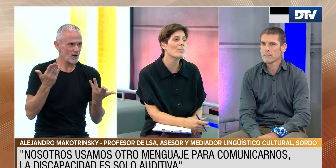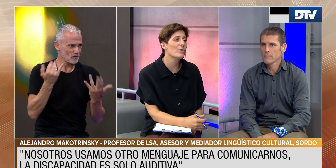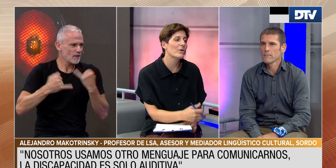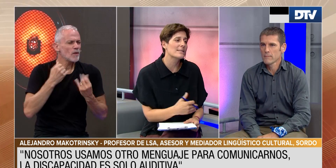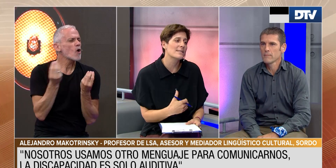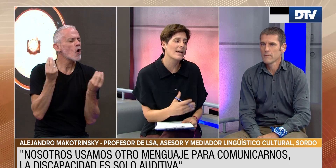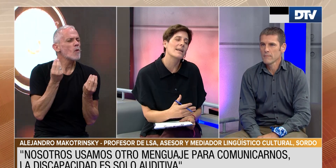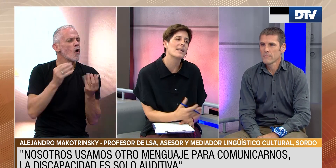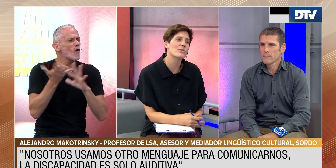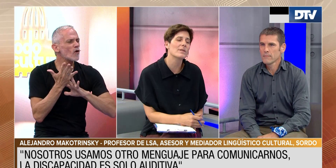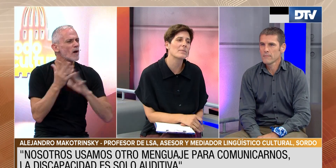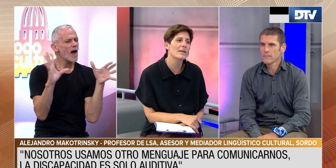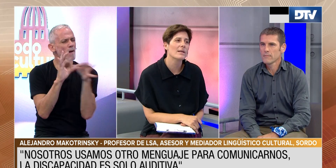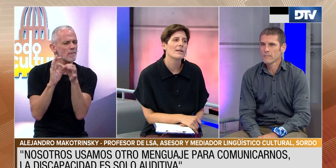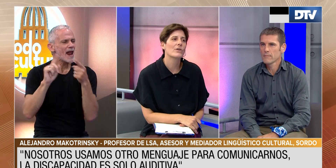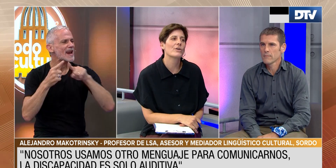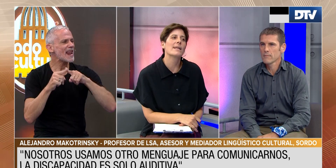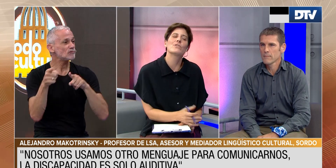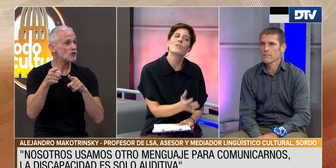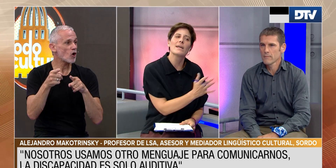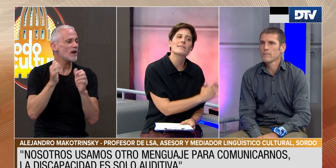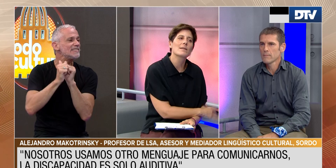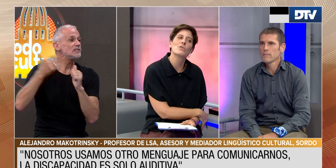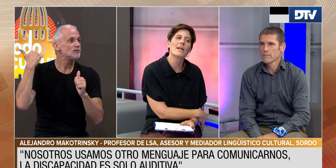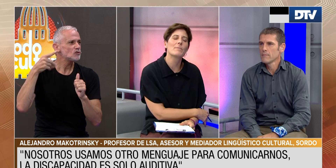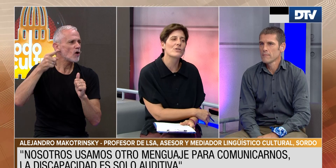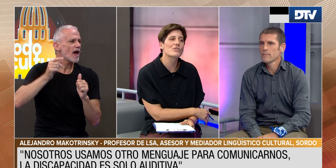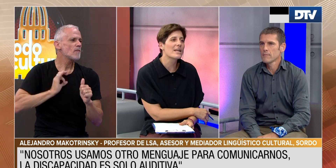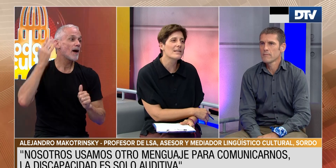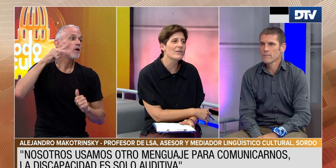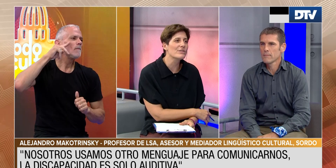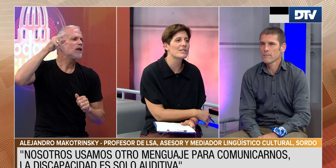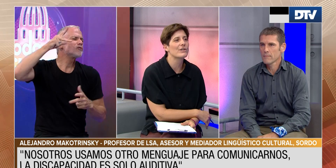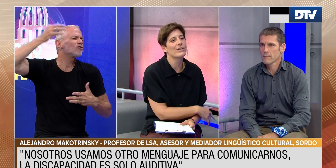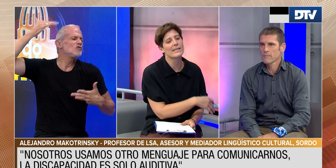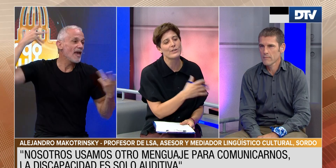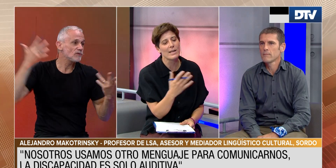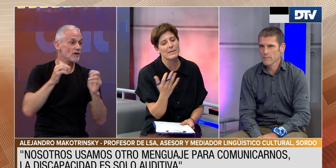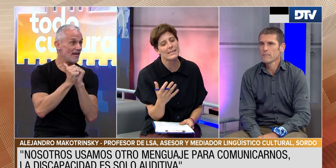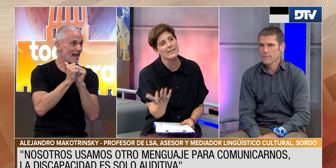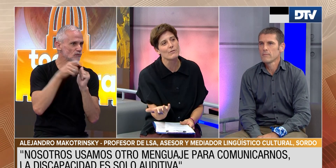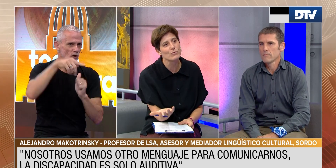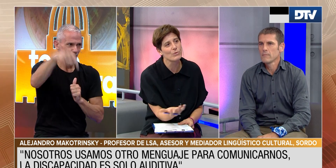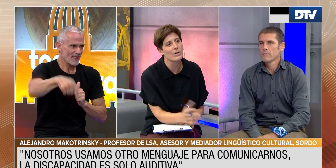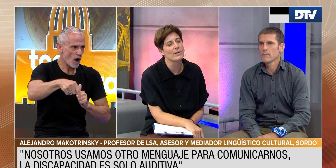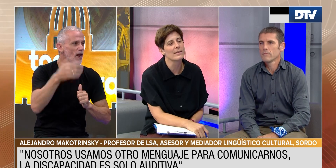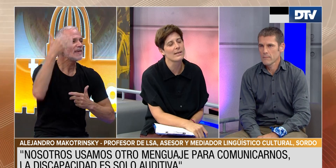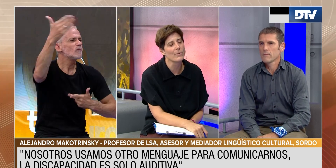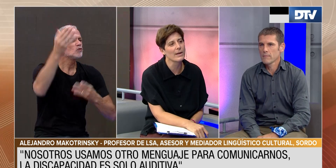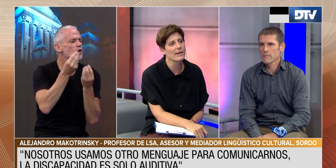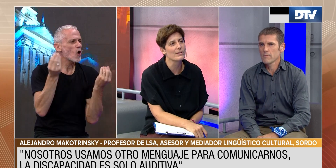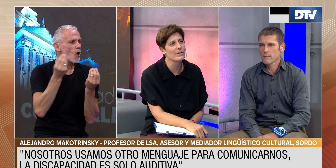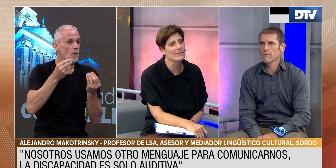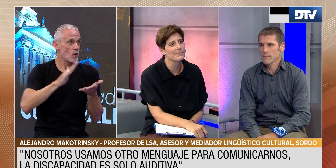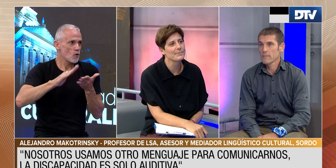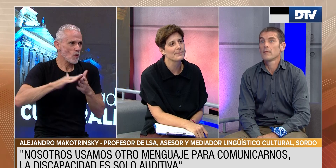transmitirnos. ¿Cómo es esa relación también con la historia que se remonta al 1800 y con la historia del presente y el futuro hacia las